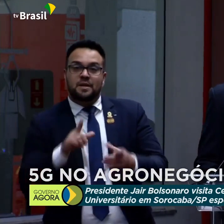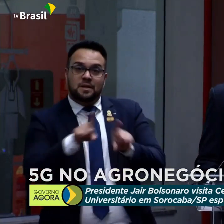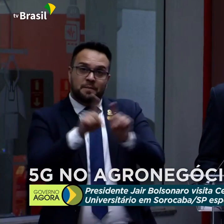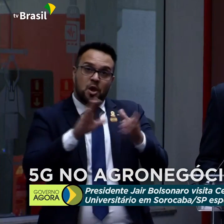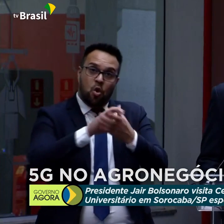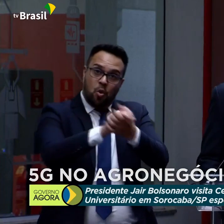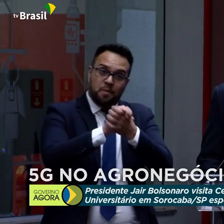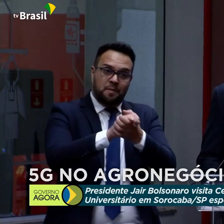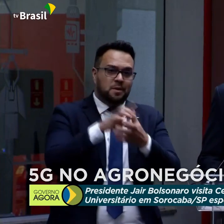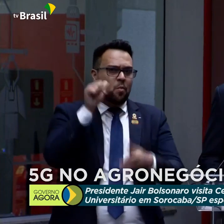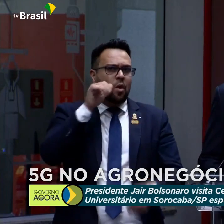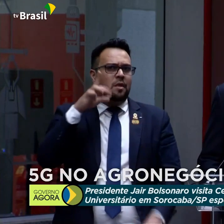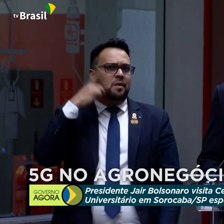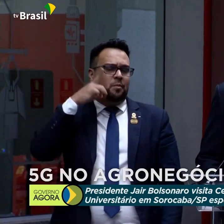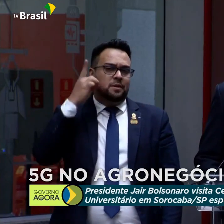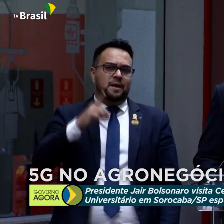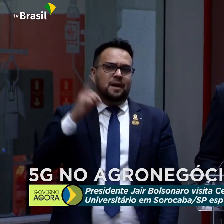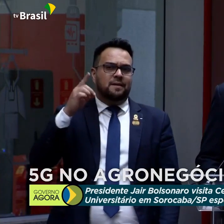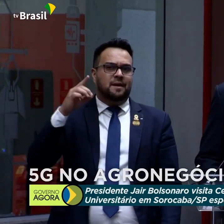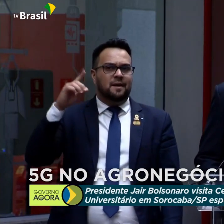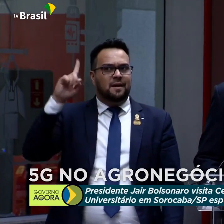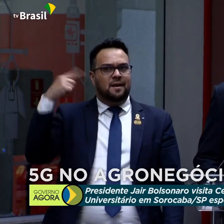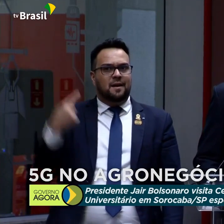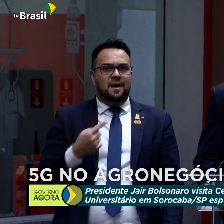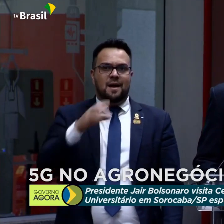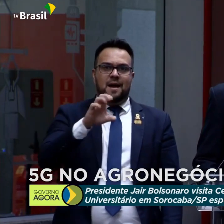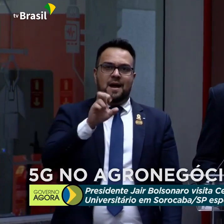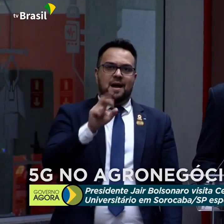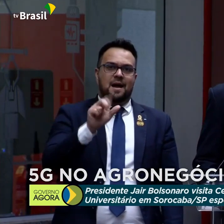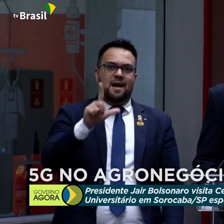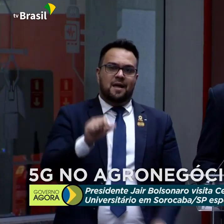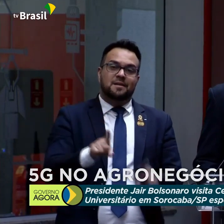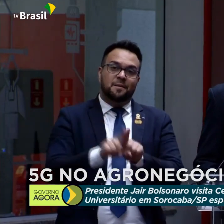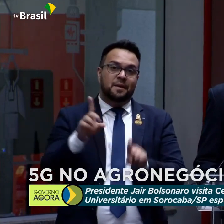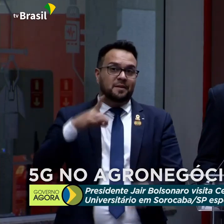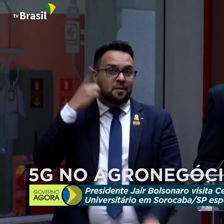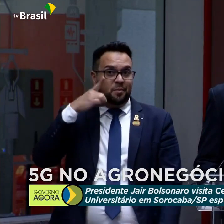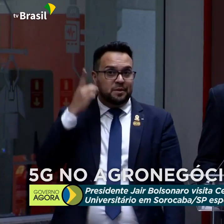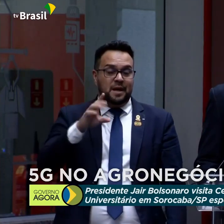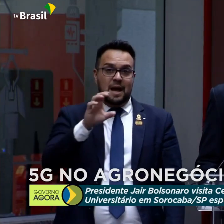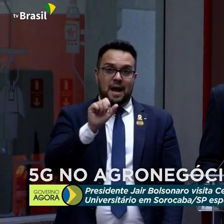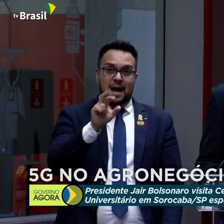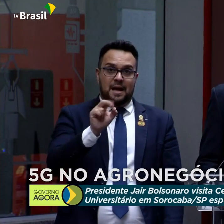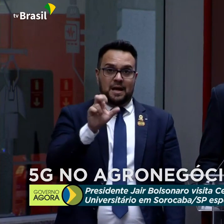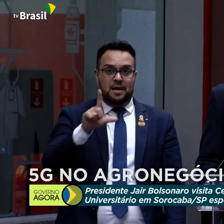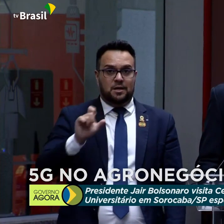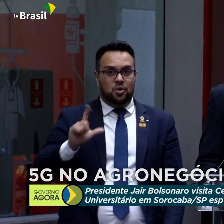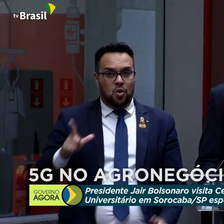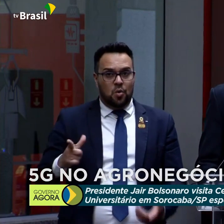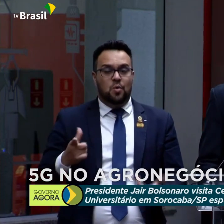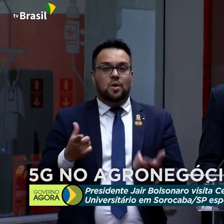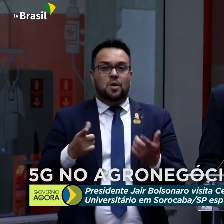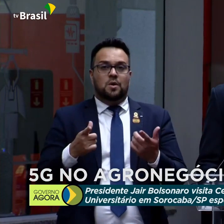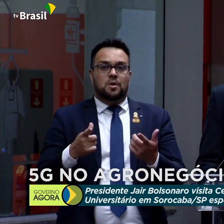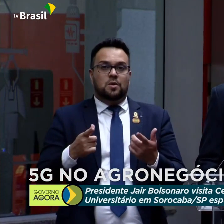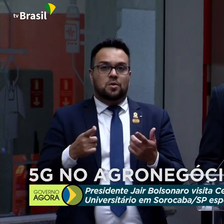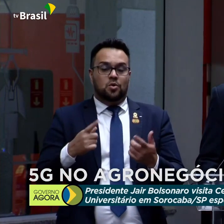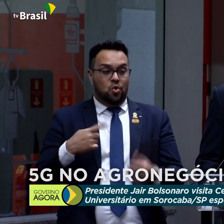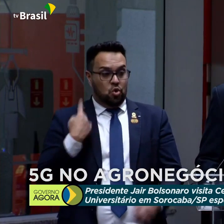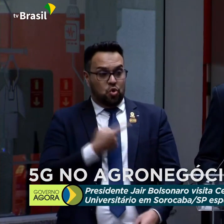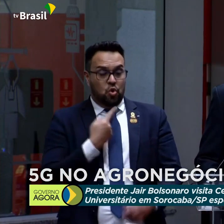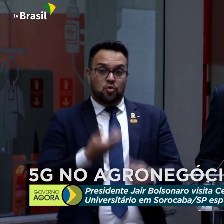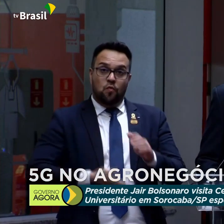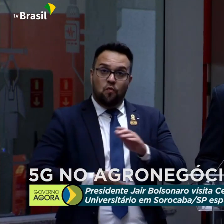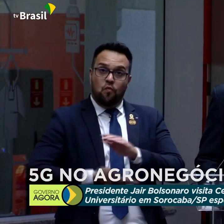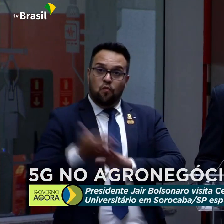Cumprimentar as deputadas também, Carla Zambelli, deputada Carol de Tônio, deputado Sérgio Souza. Nós tivemos, presidente,